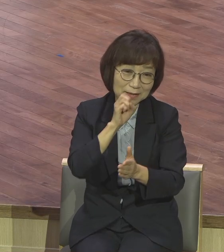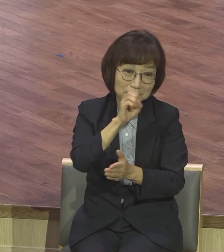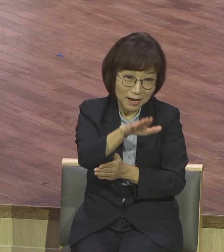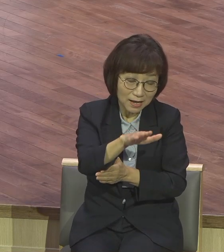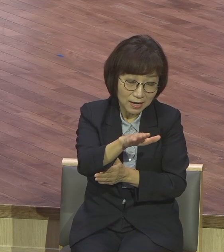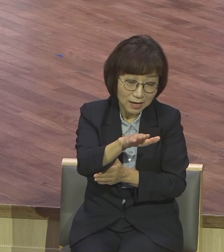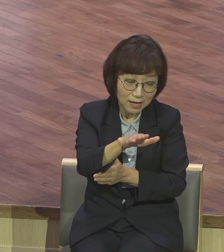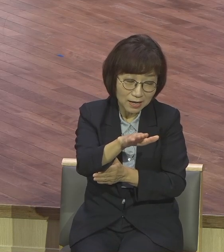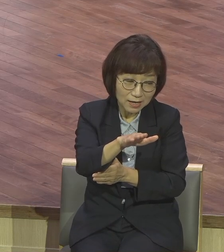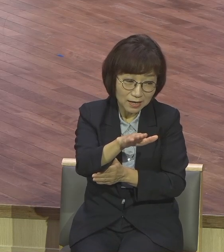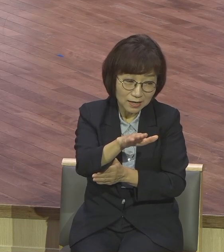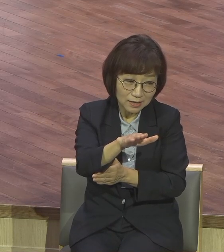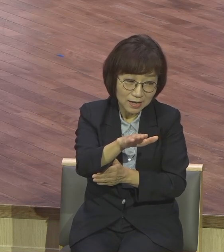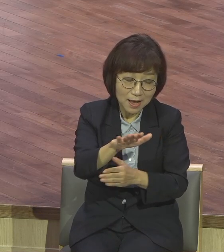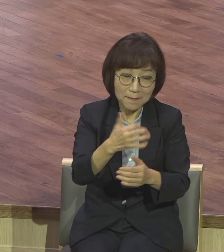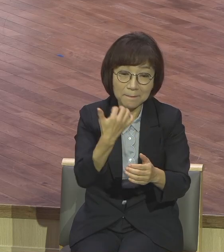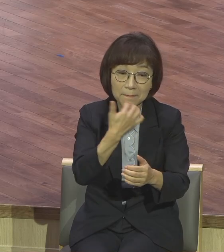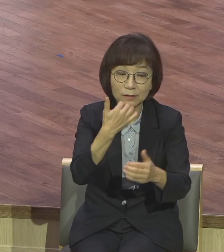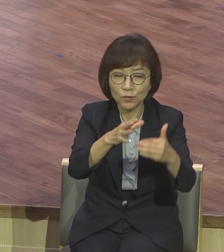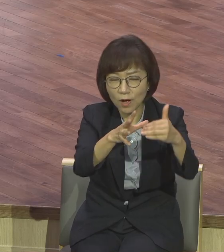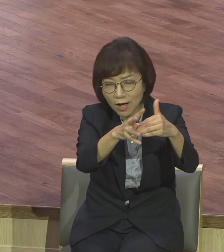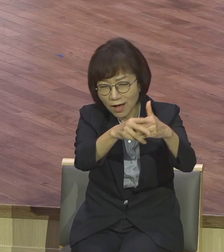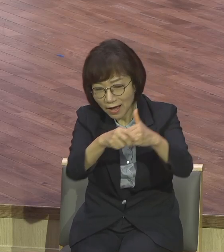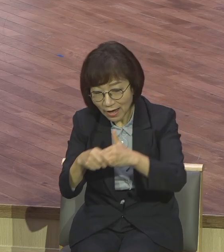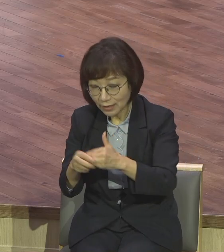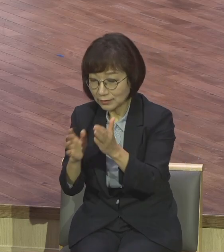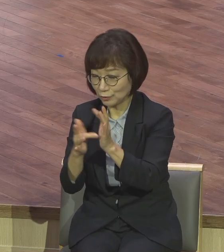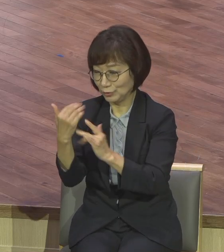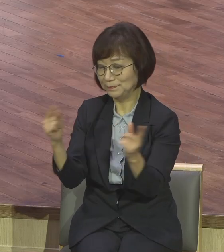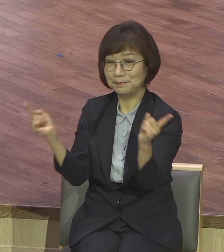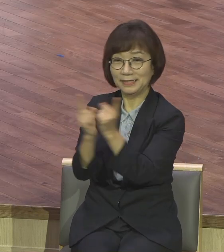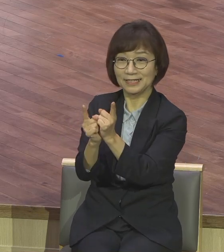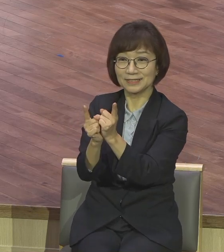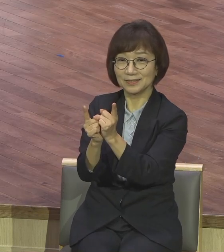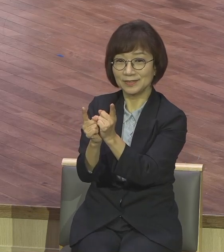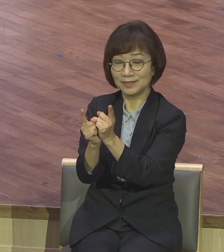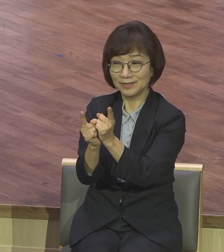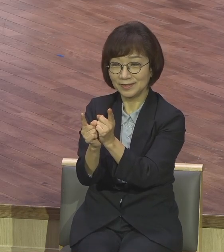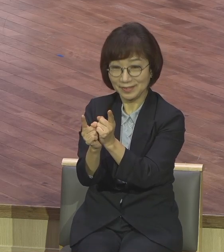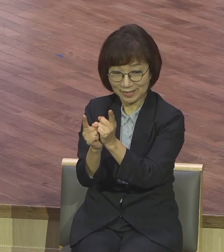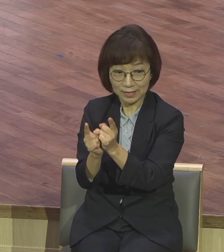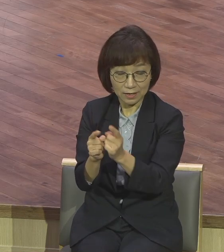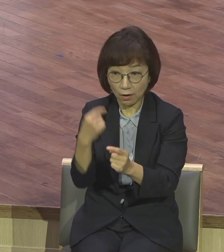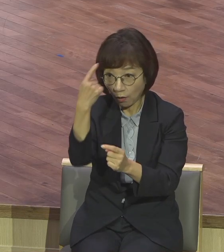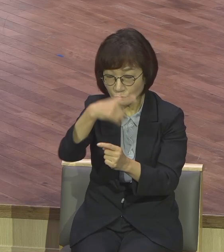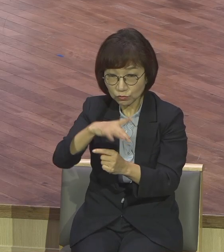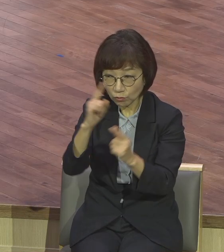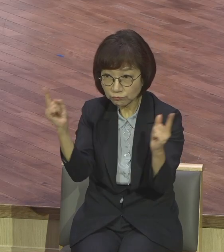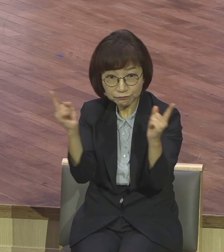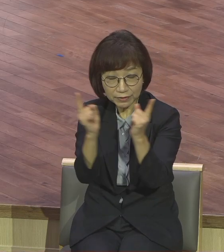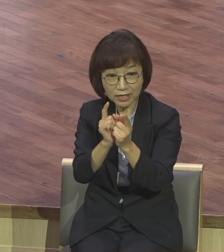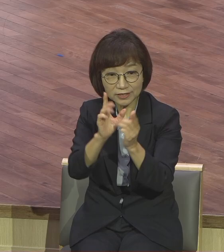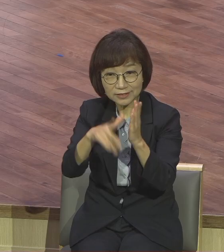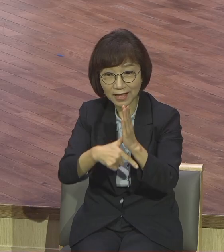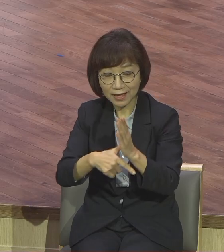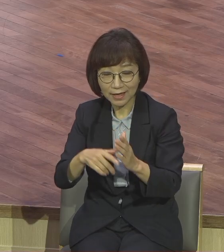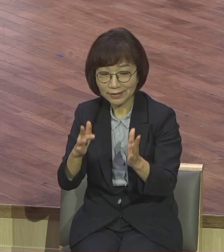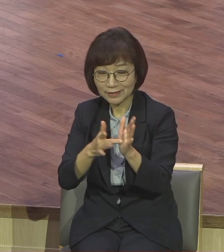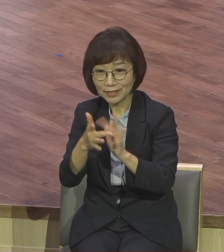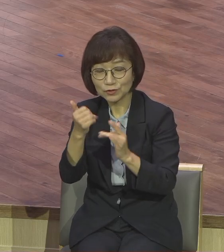베드로에게 말하면서 베드로를 데리고 예수님께 왔는데 처음 보는 거지요. 처음 보면서 예수님이